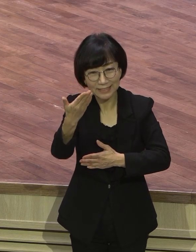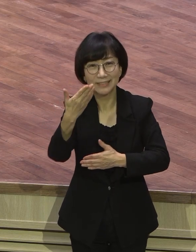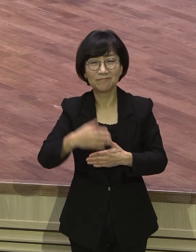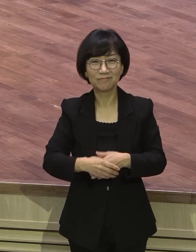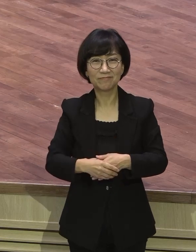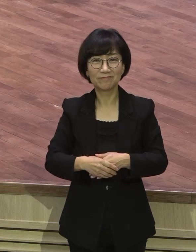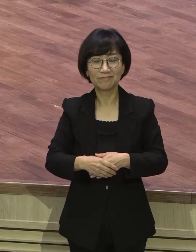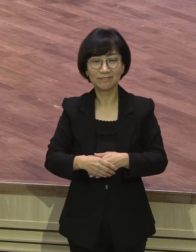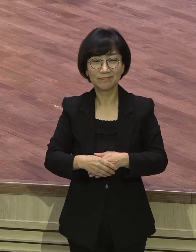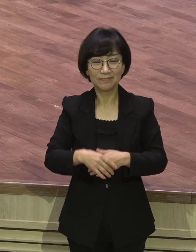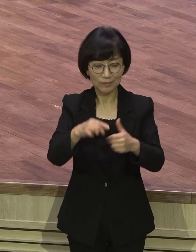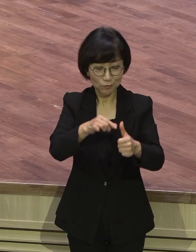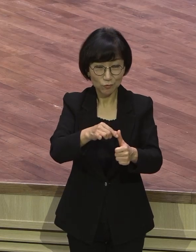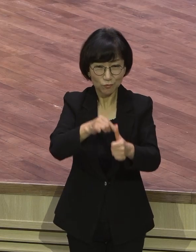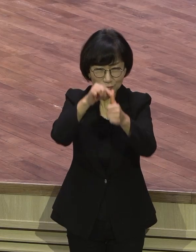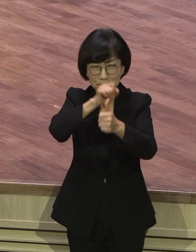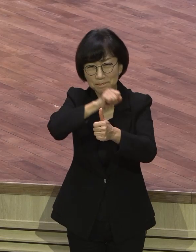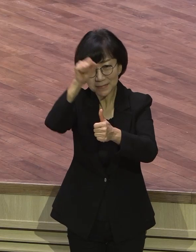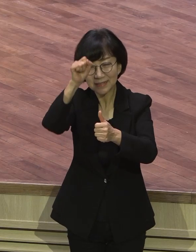그게 구원받은 자의 모습